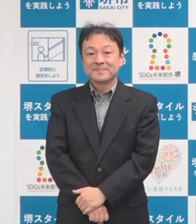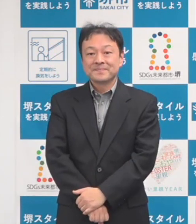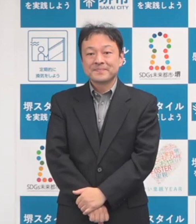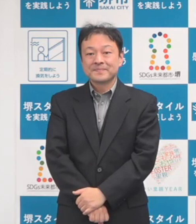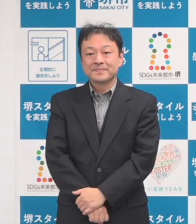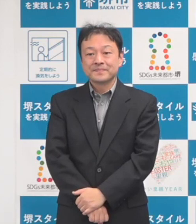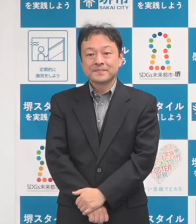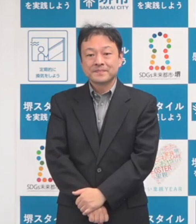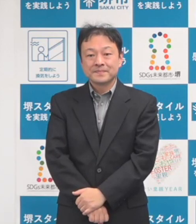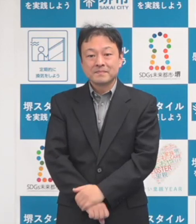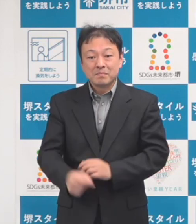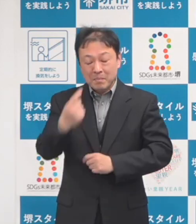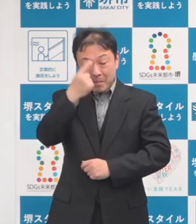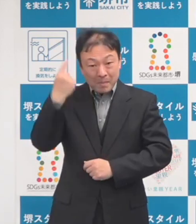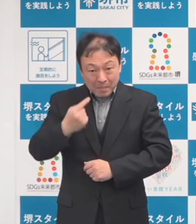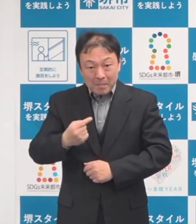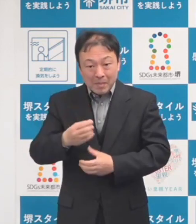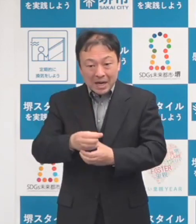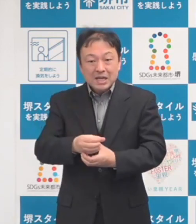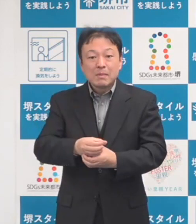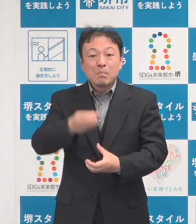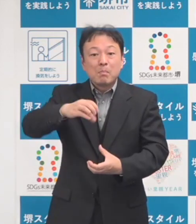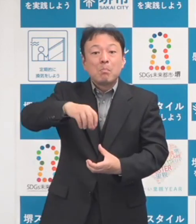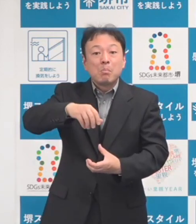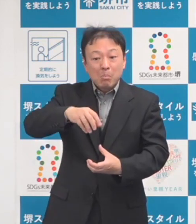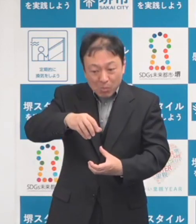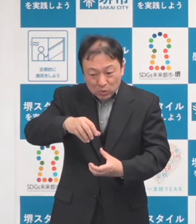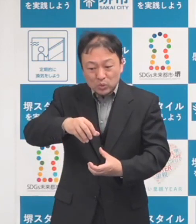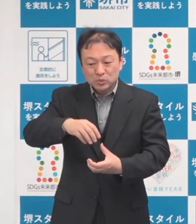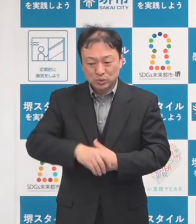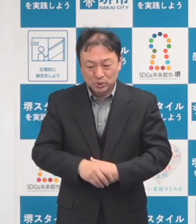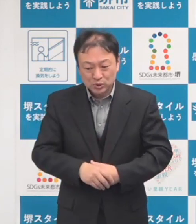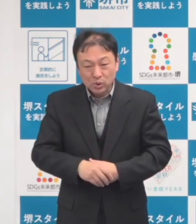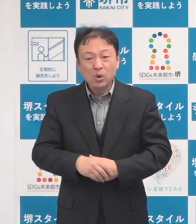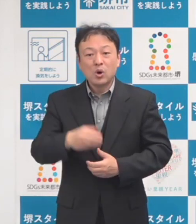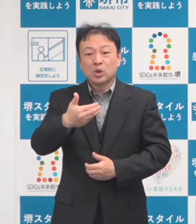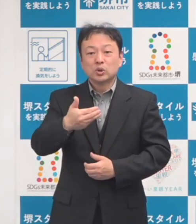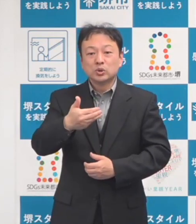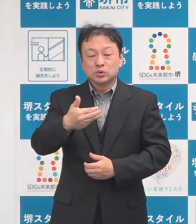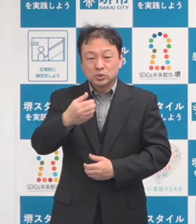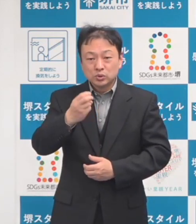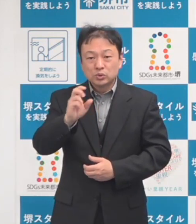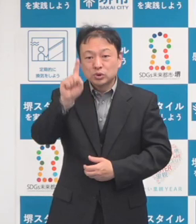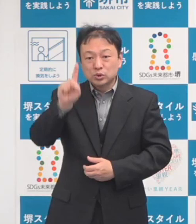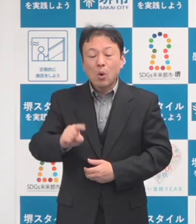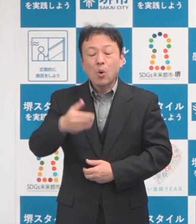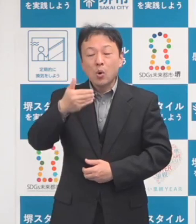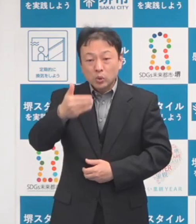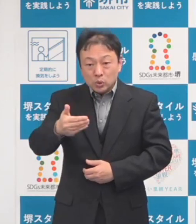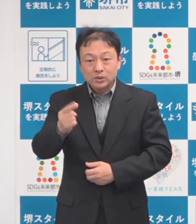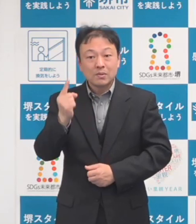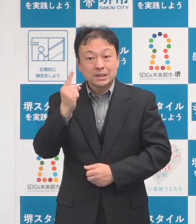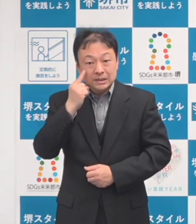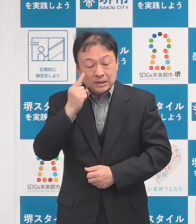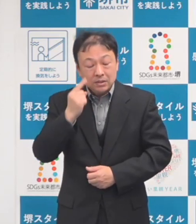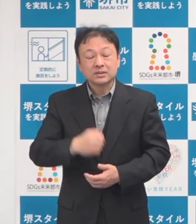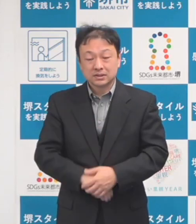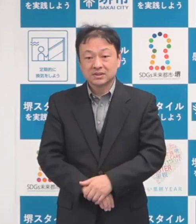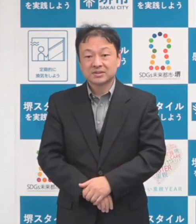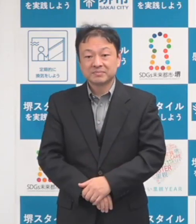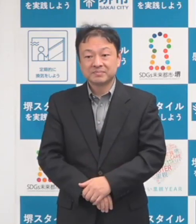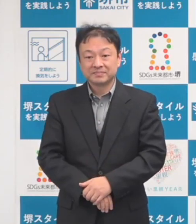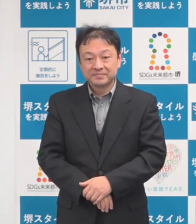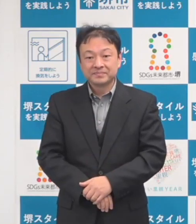マイボトルクローク実証事業という取り組みです。はい、こちらは堺